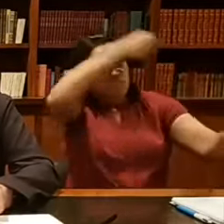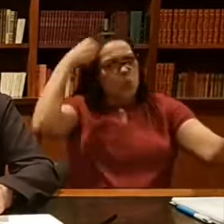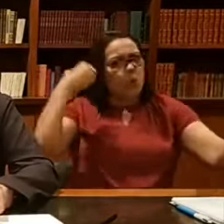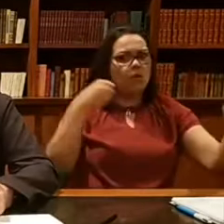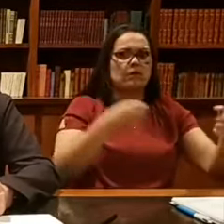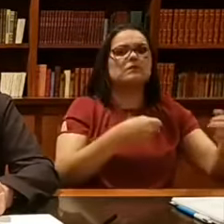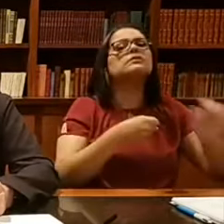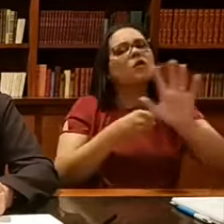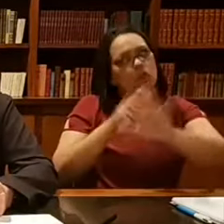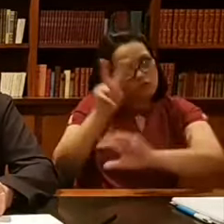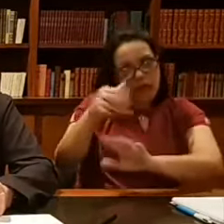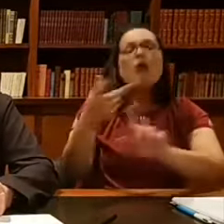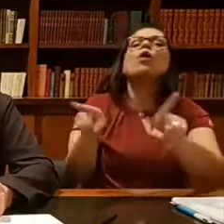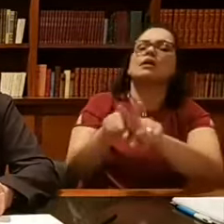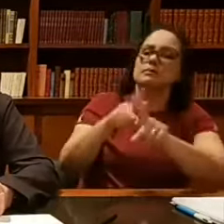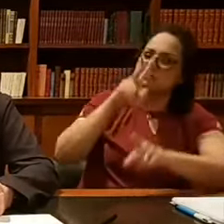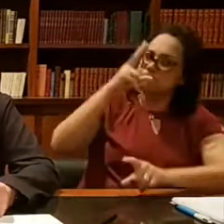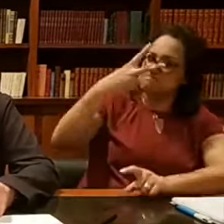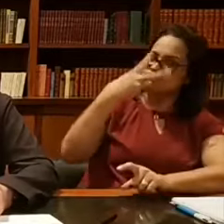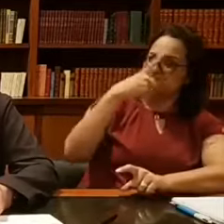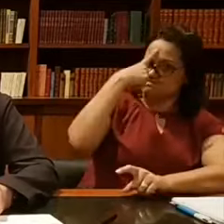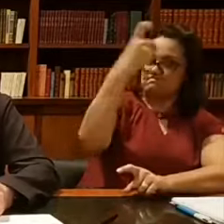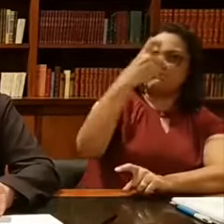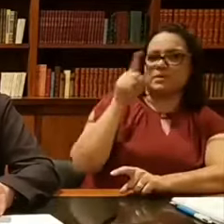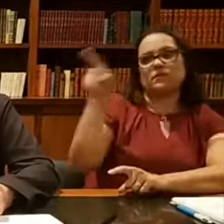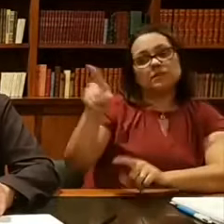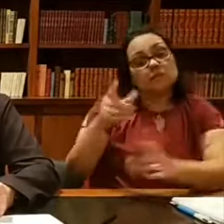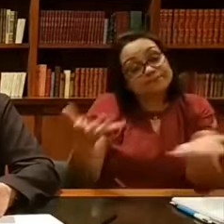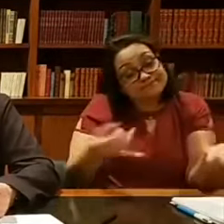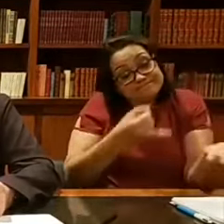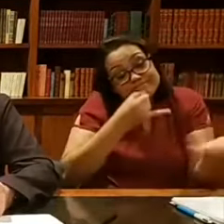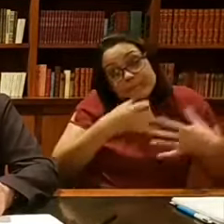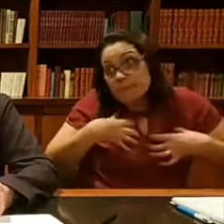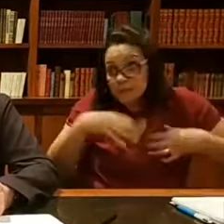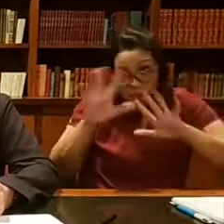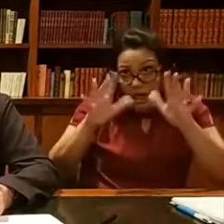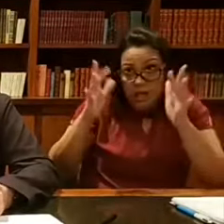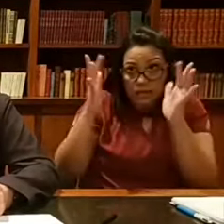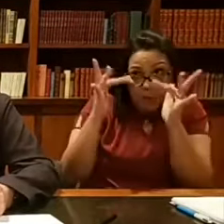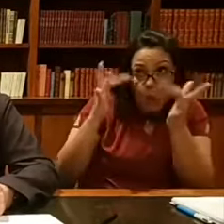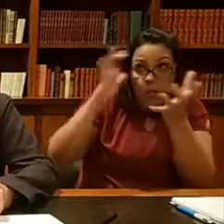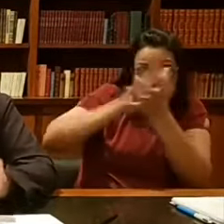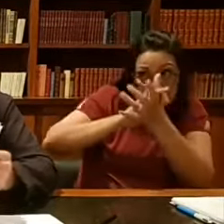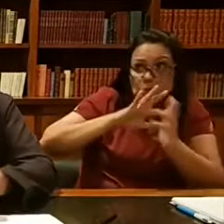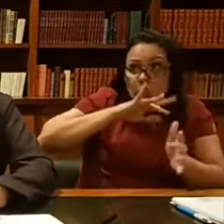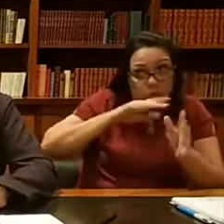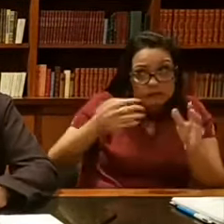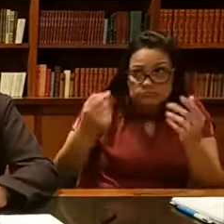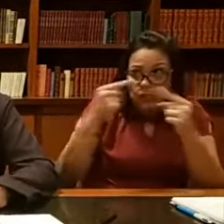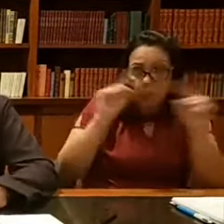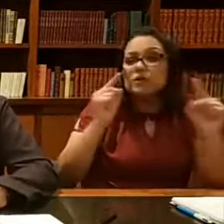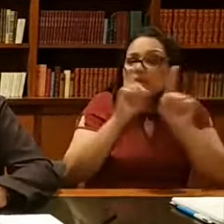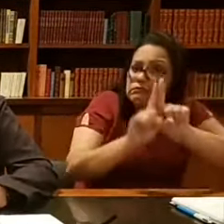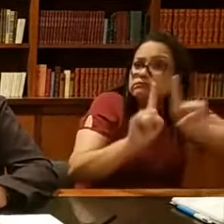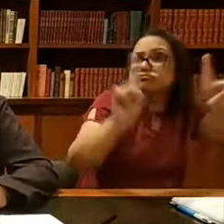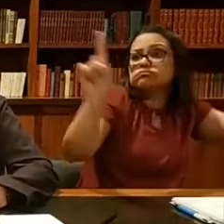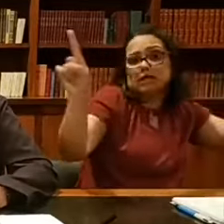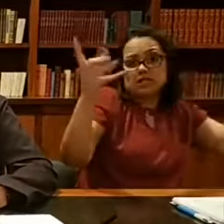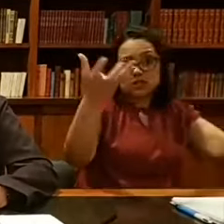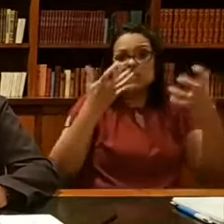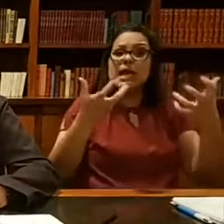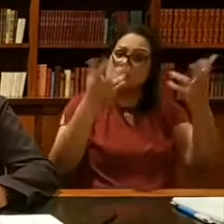um pouco mais pesado para você. Se não deu certo, te lamenta, mas cada um segue seu destino. O ideal é que o casamento seja para sempre.